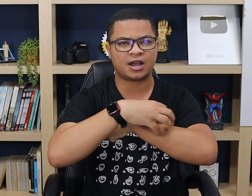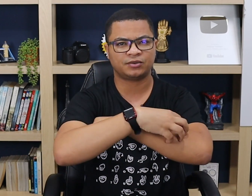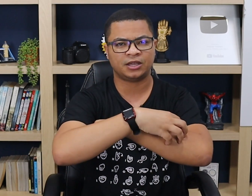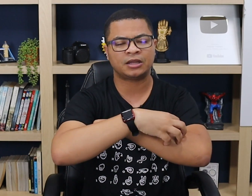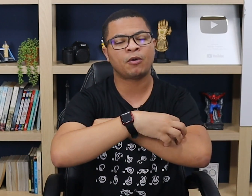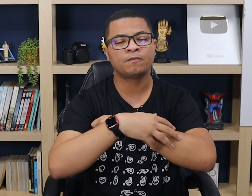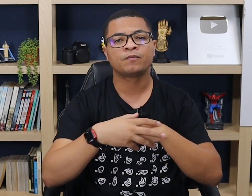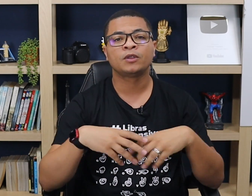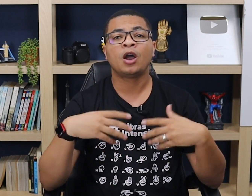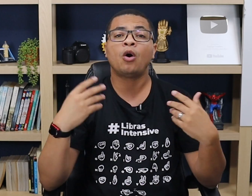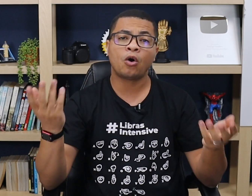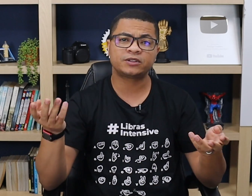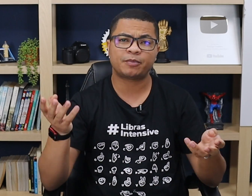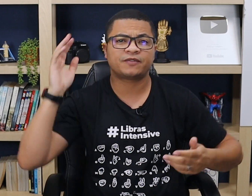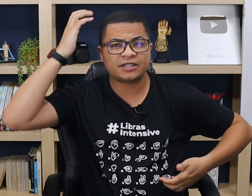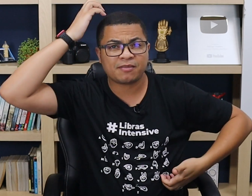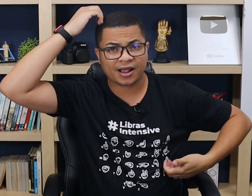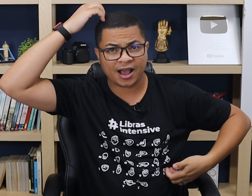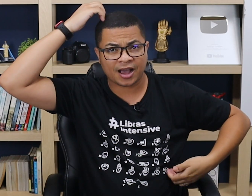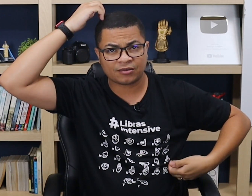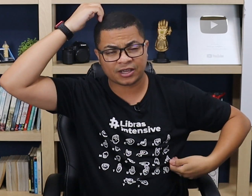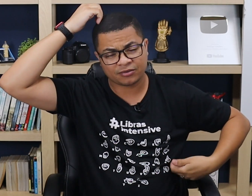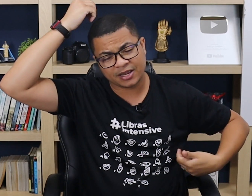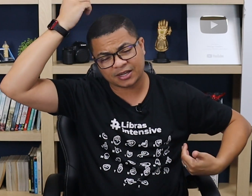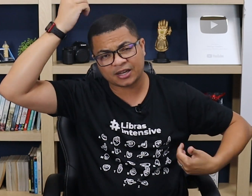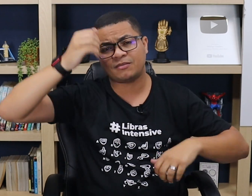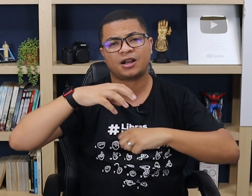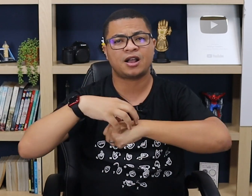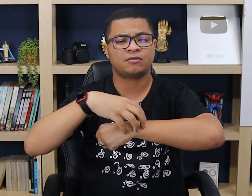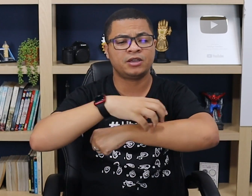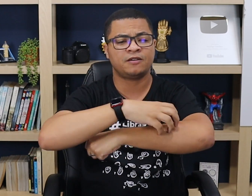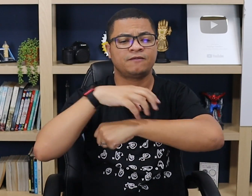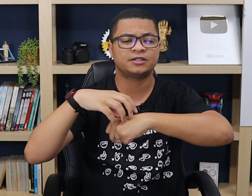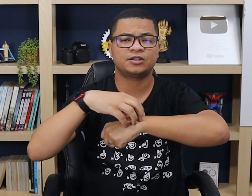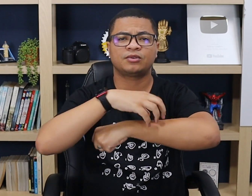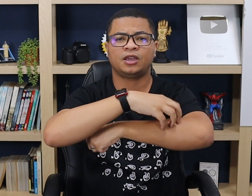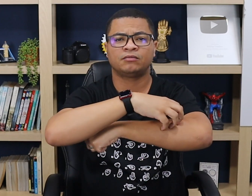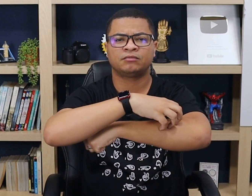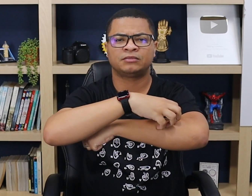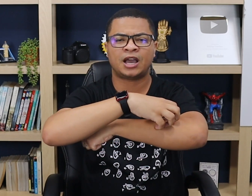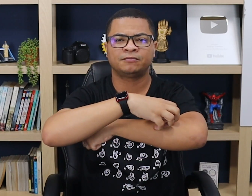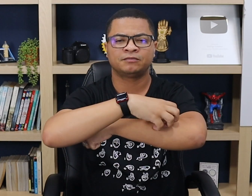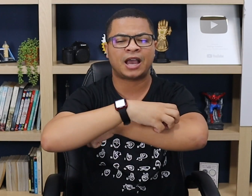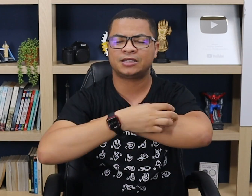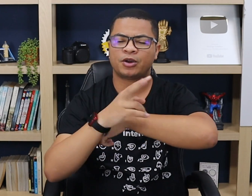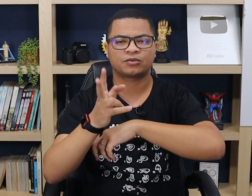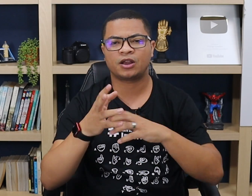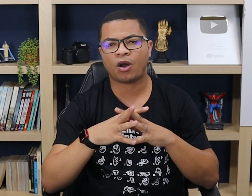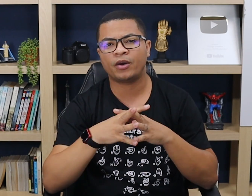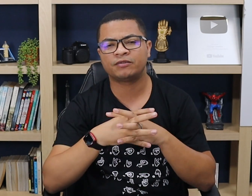no braço aqui tá bom ou você pode fazer macaco que né do Macaco e fazendo isso aqui tá aí você pode escolher qual